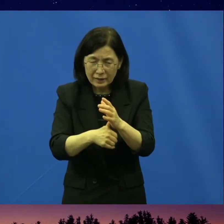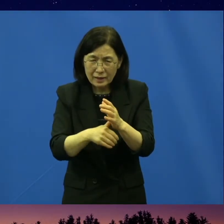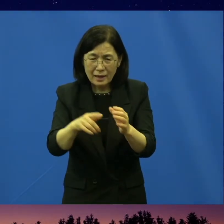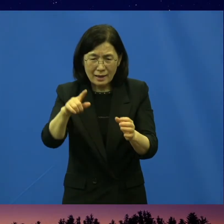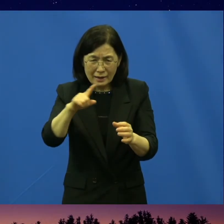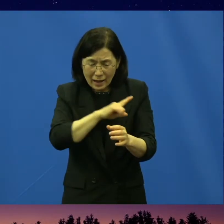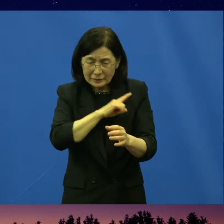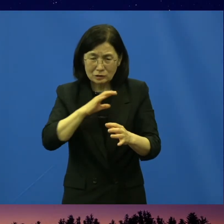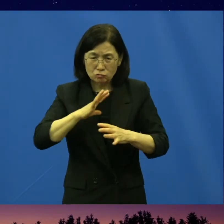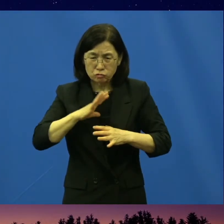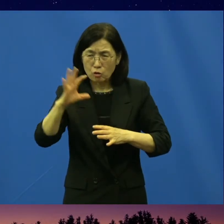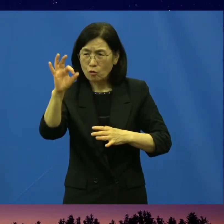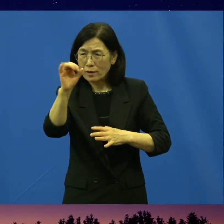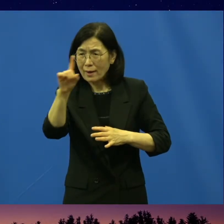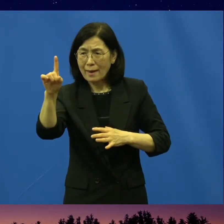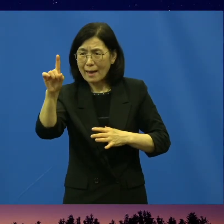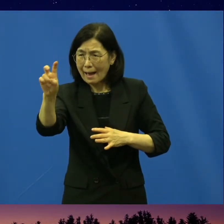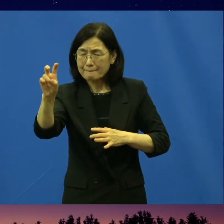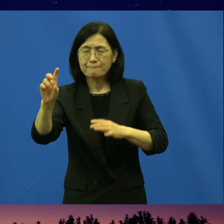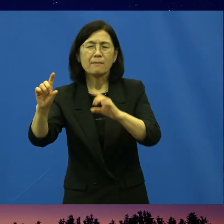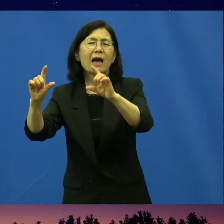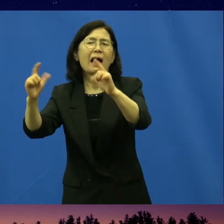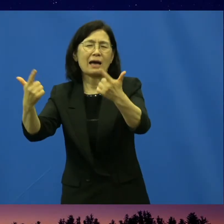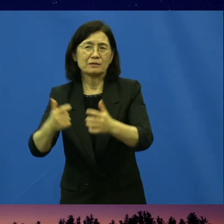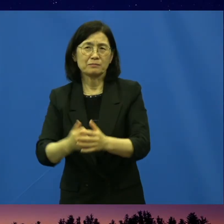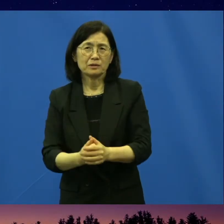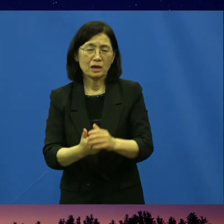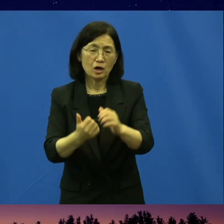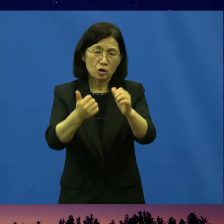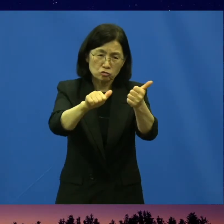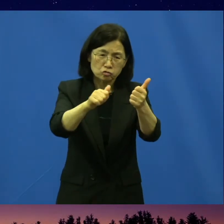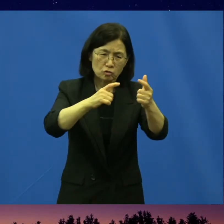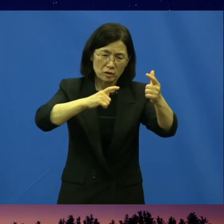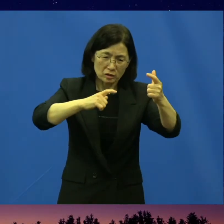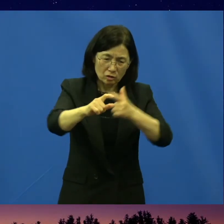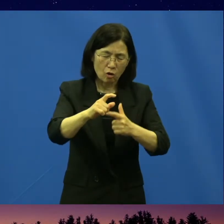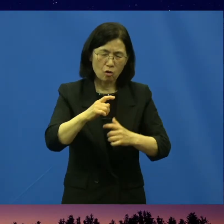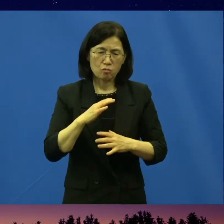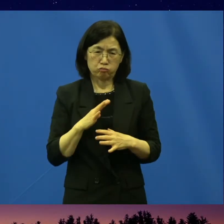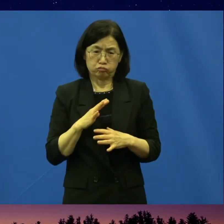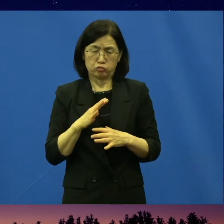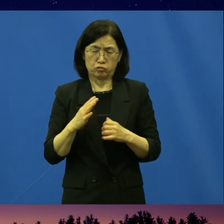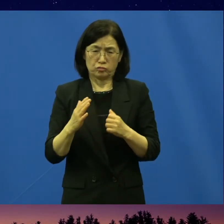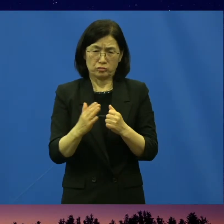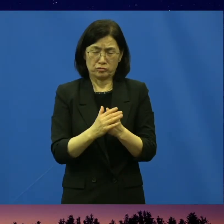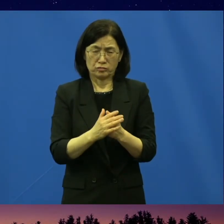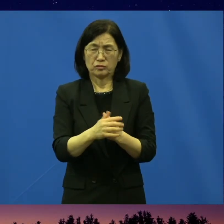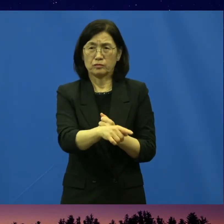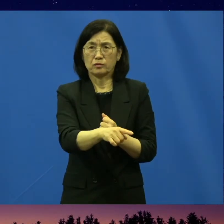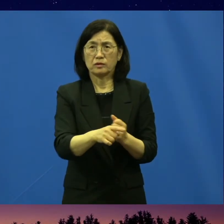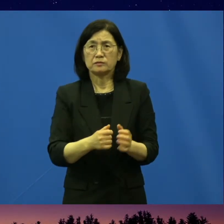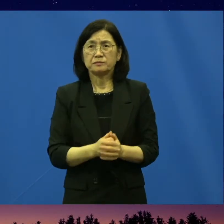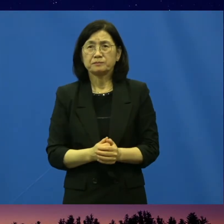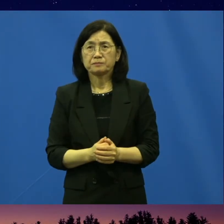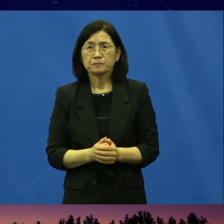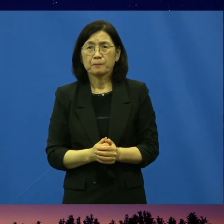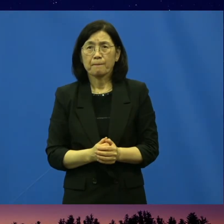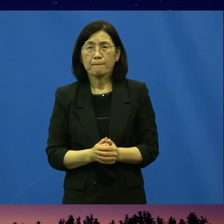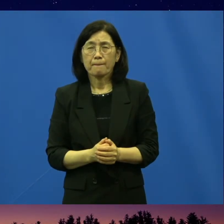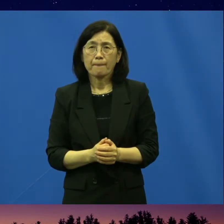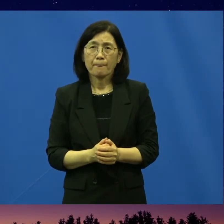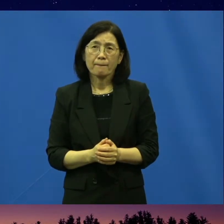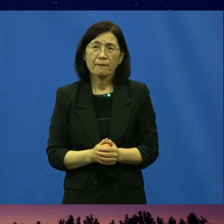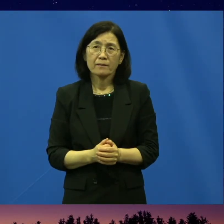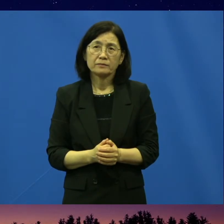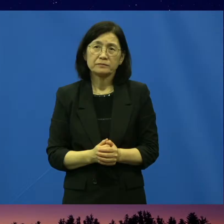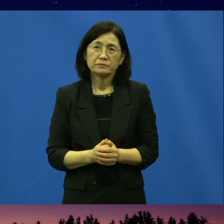암이 두려운 게 아니잖아요. 죽음이 두려운 거잖아요. 죽음이 두려우니까 암이 찾아오니까 두려운 거지. 암 자체가